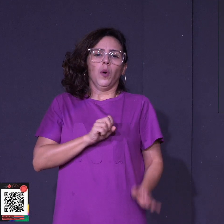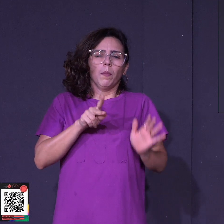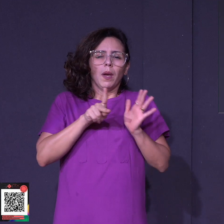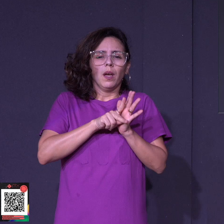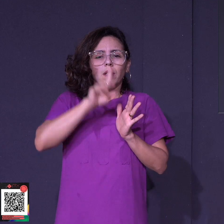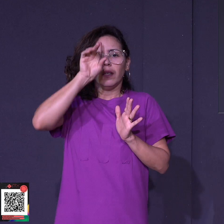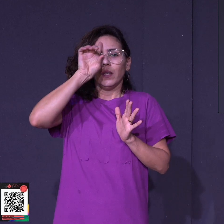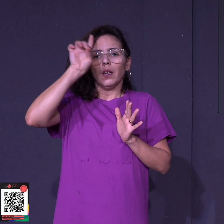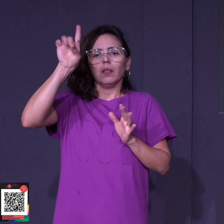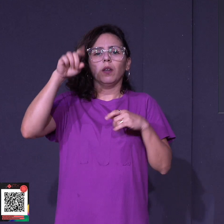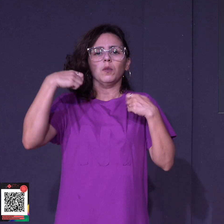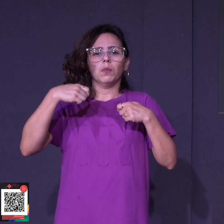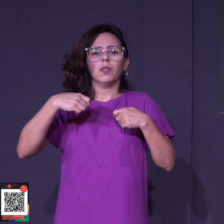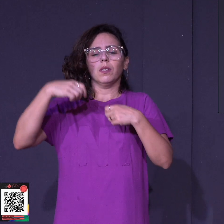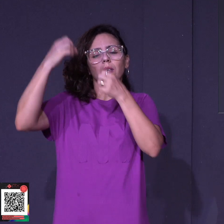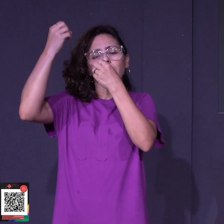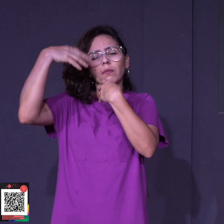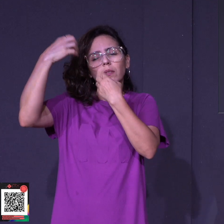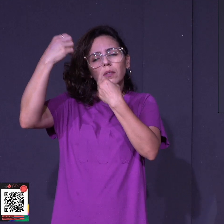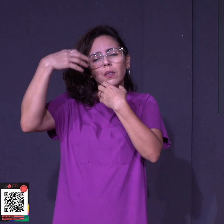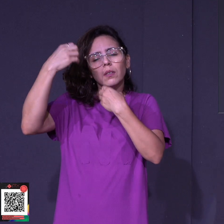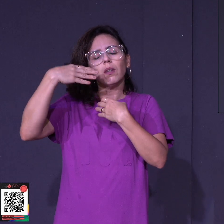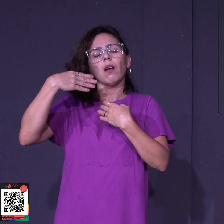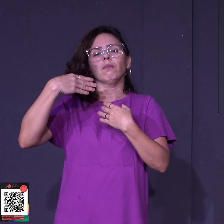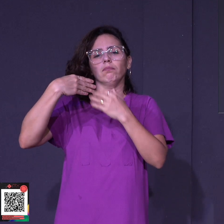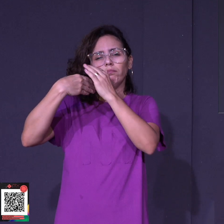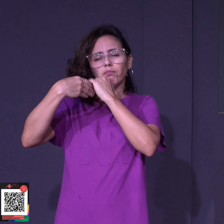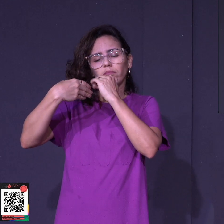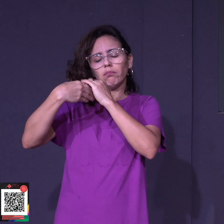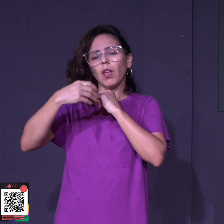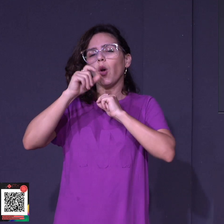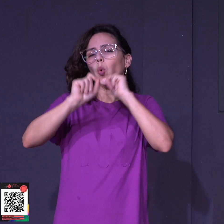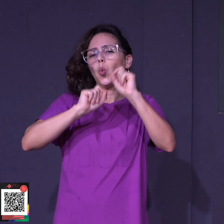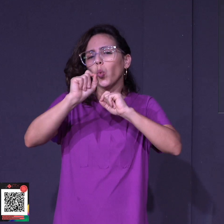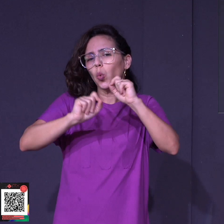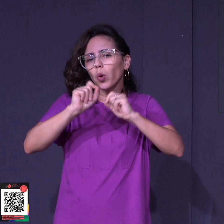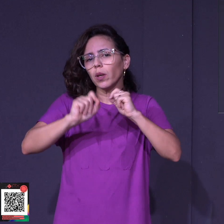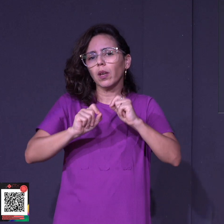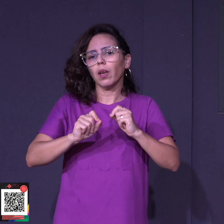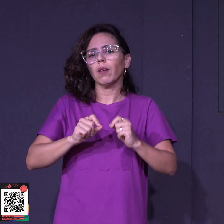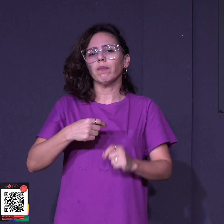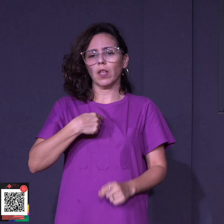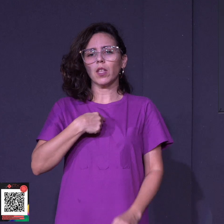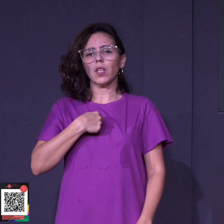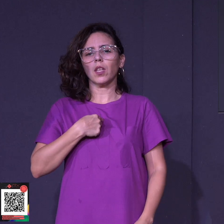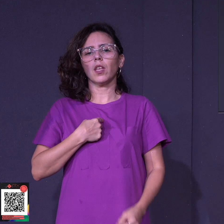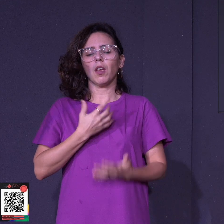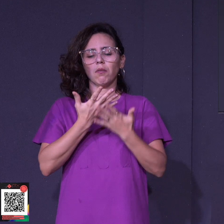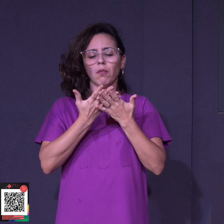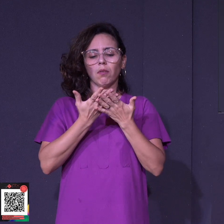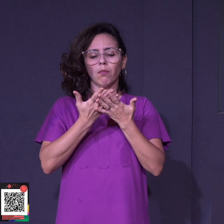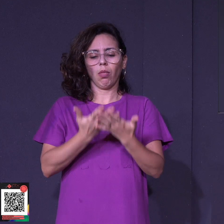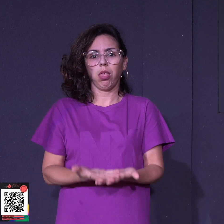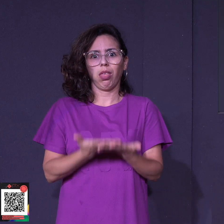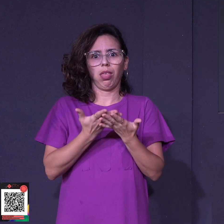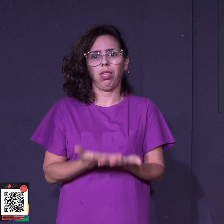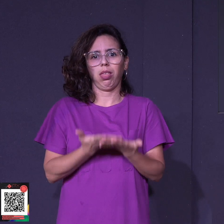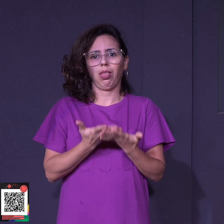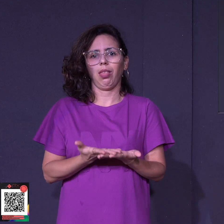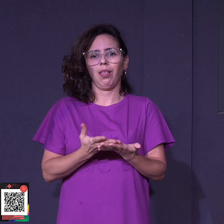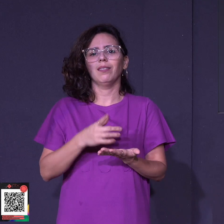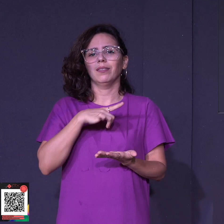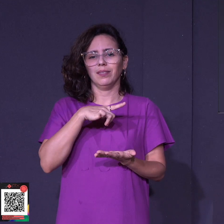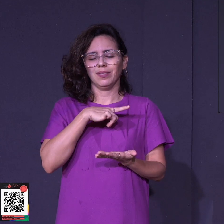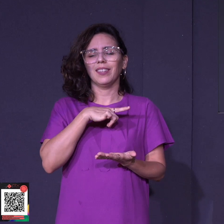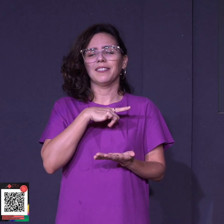Ele tudo espera, tudo suporta, Ele aguenta todas as coisas, porque a minha vida